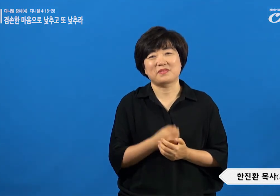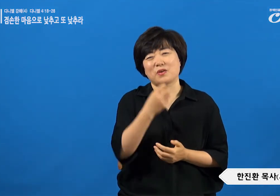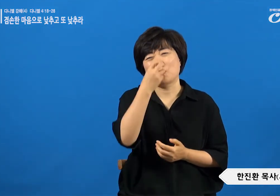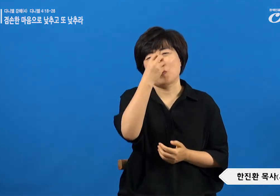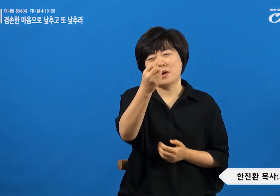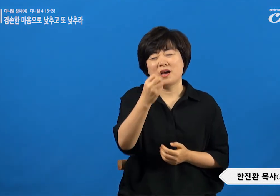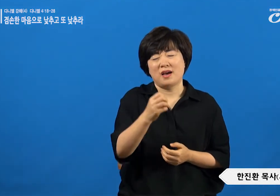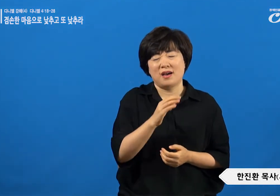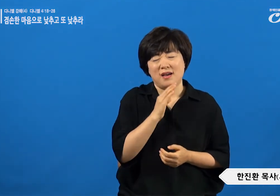교만이 그렇게 끈질깁니다.